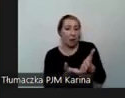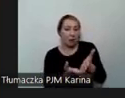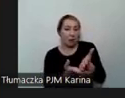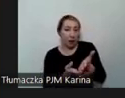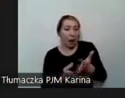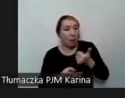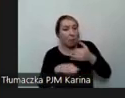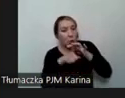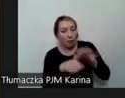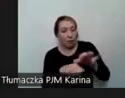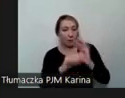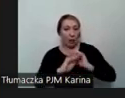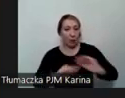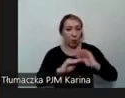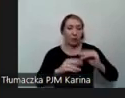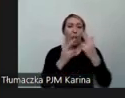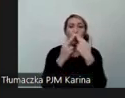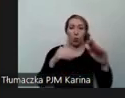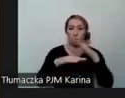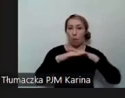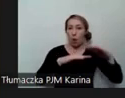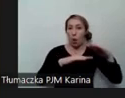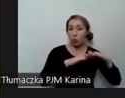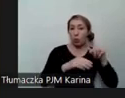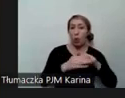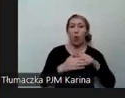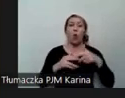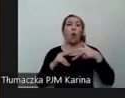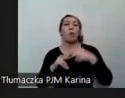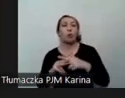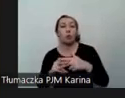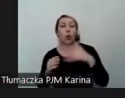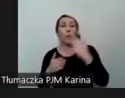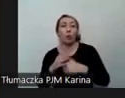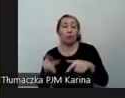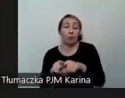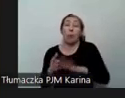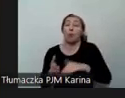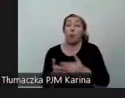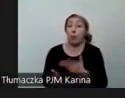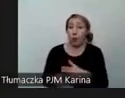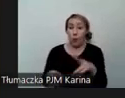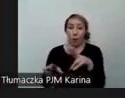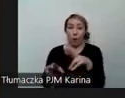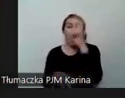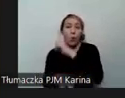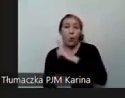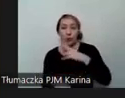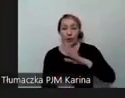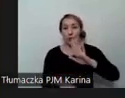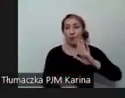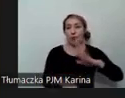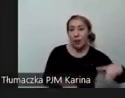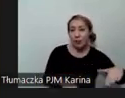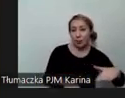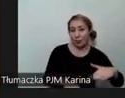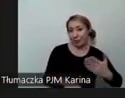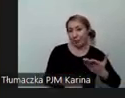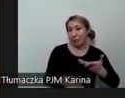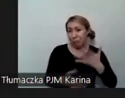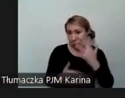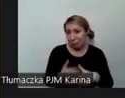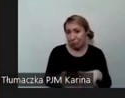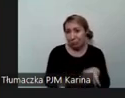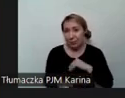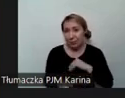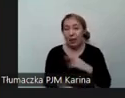edukacji na różnym poziomie. Z narzędzia skorzystać mogą również rodzice i dzieci bezpośrednio zainteresowane, bo często